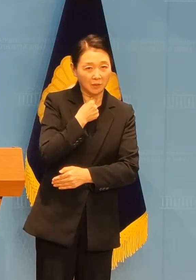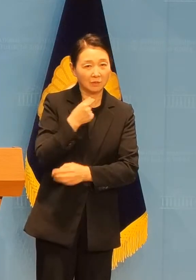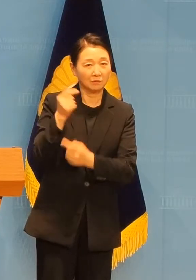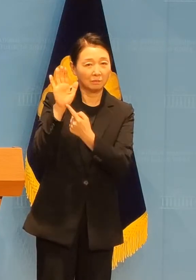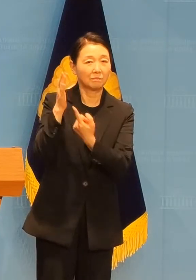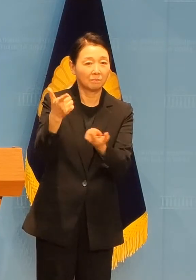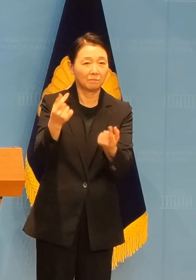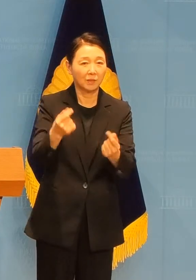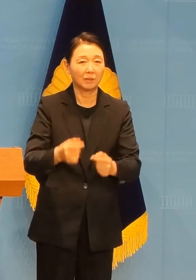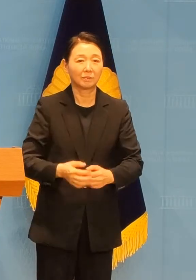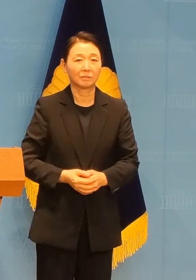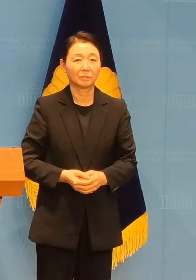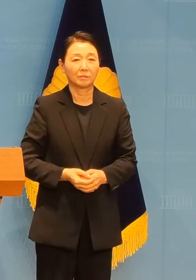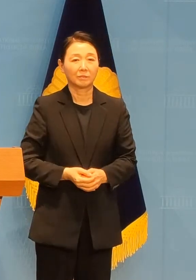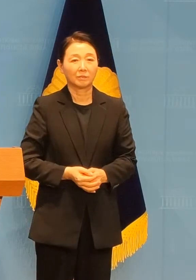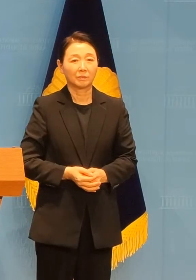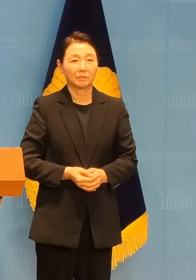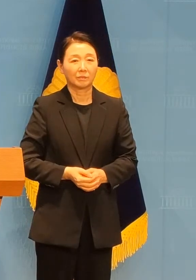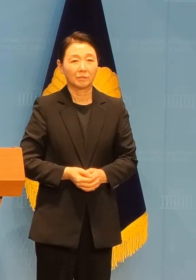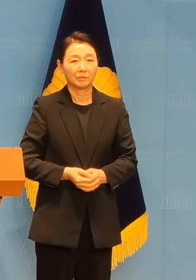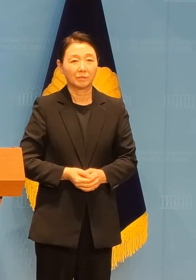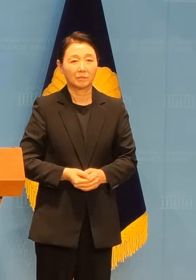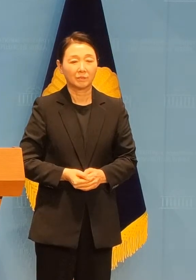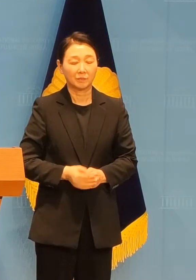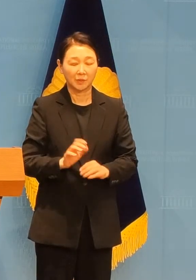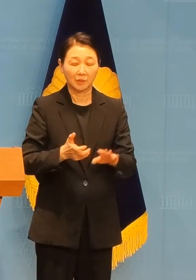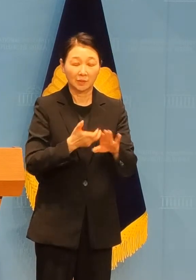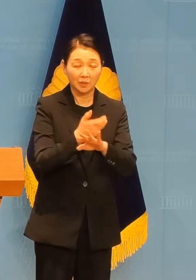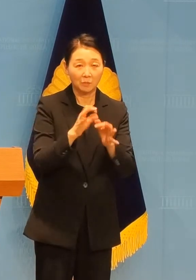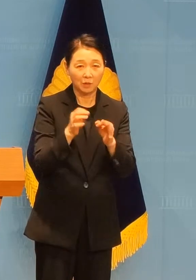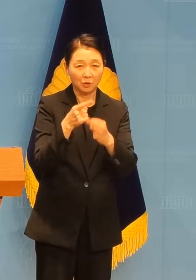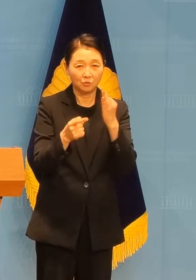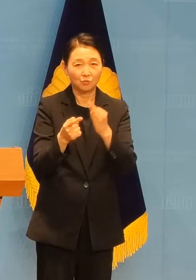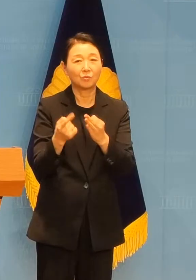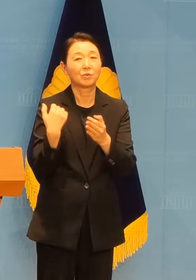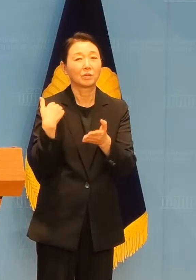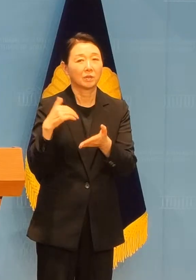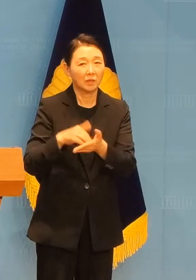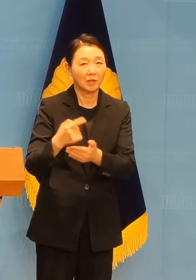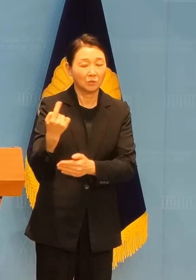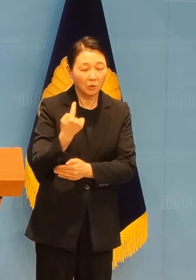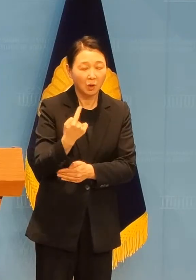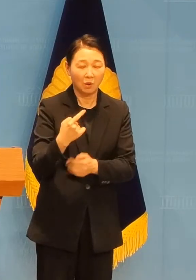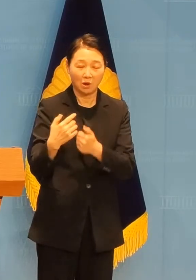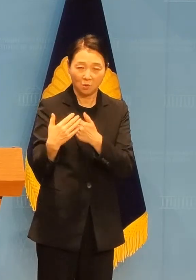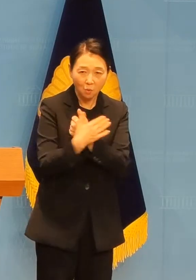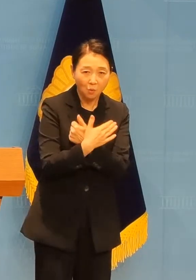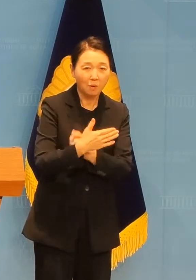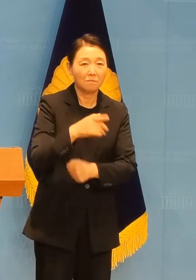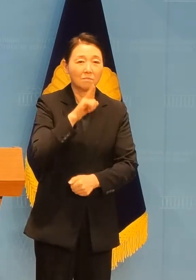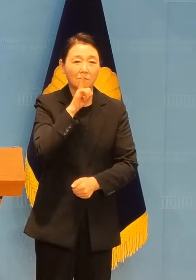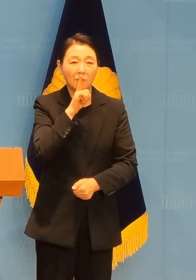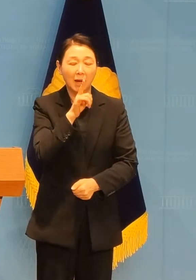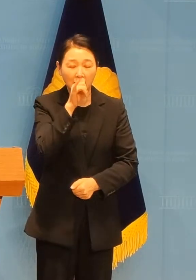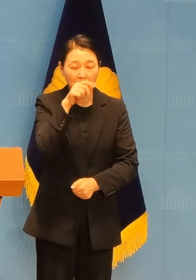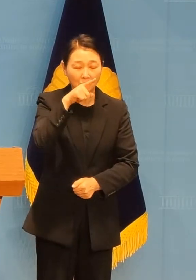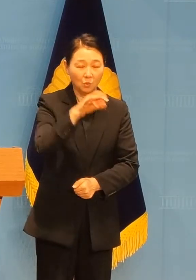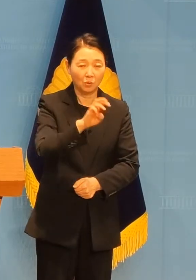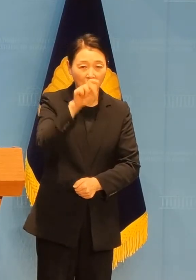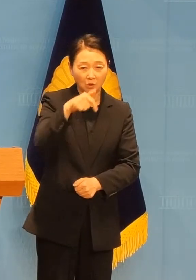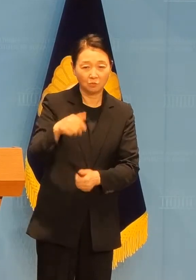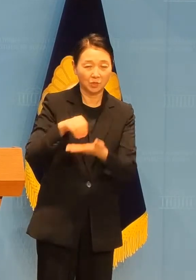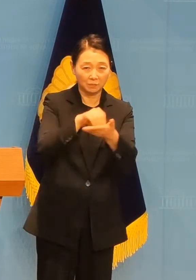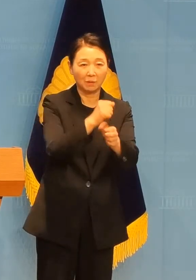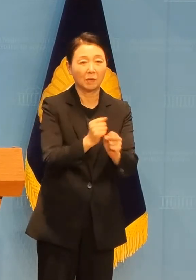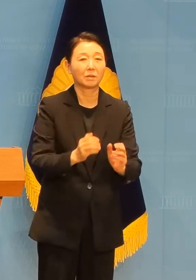보낸 셈입니다. 이어 계엄과 윤허개인을 노골적으로 옹호하고 주장해온 고성국 씨를